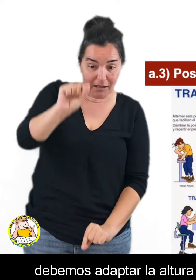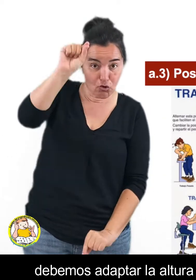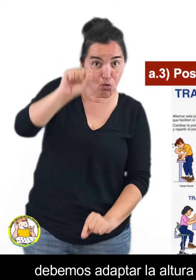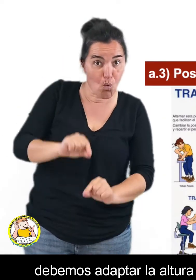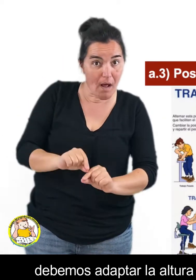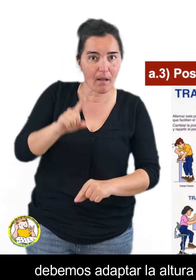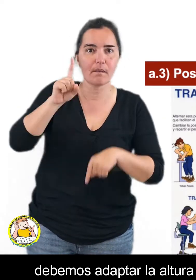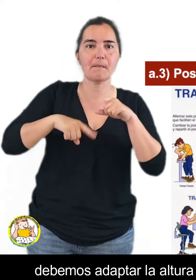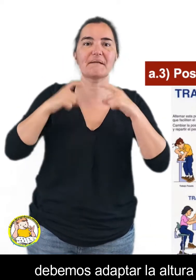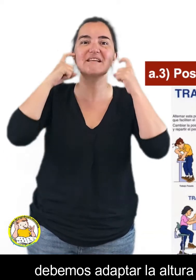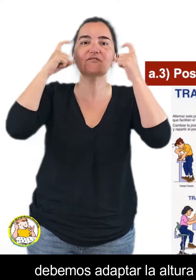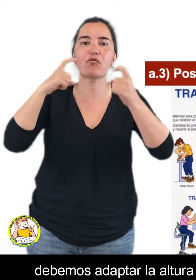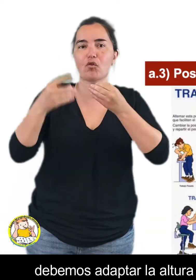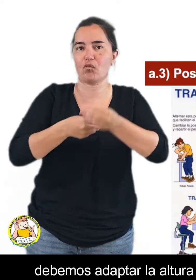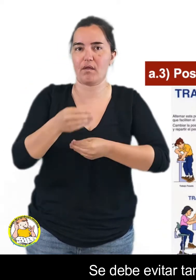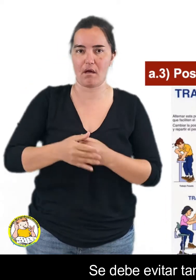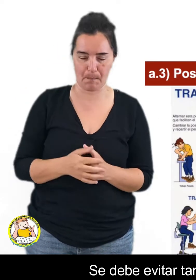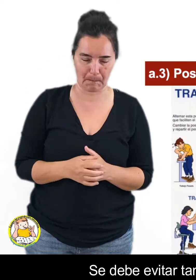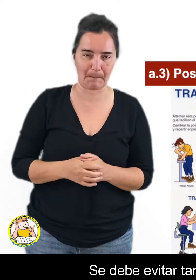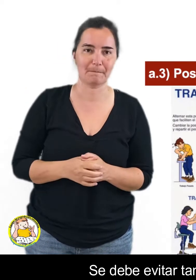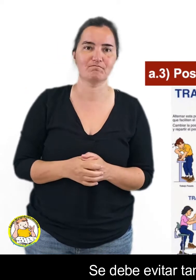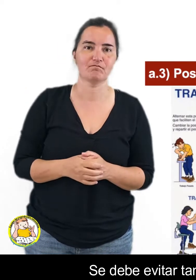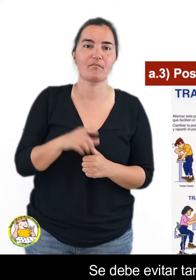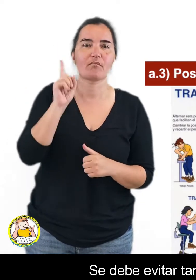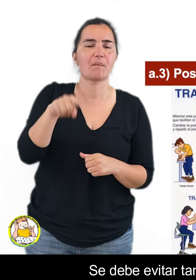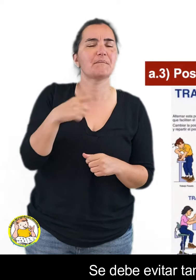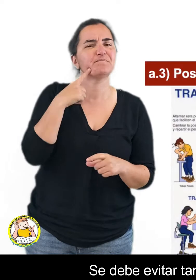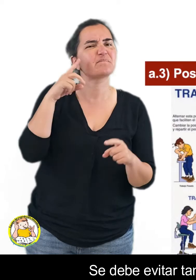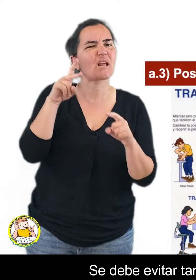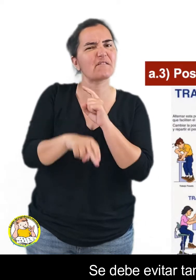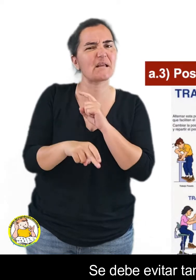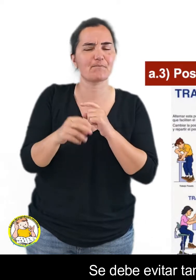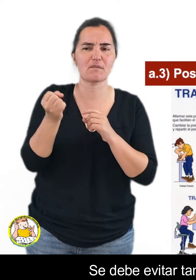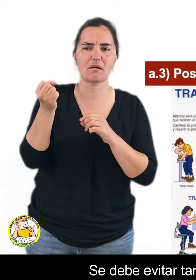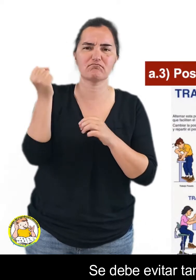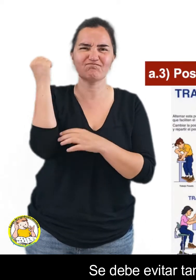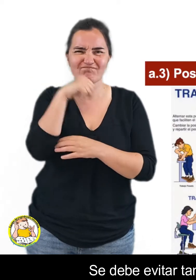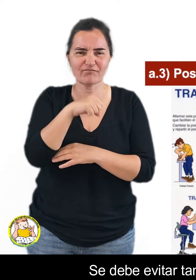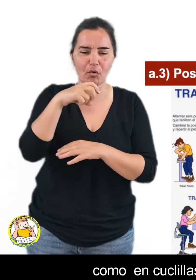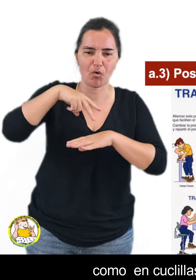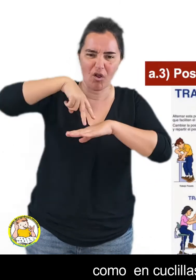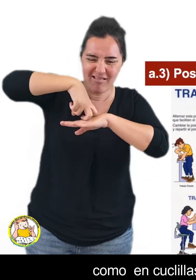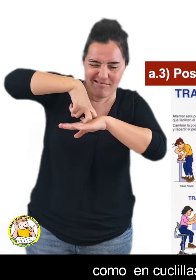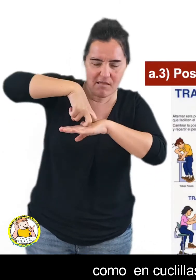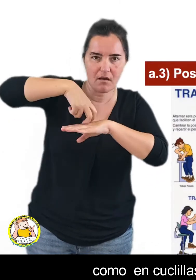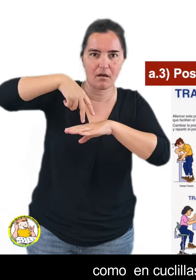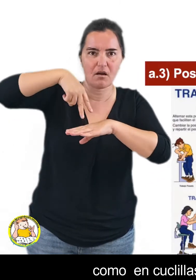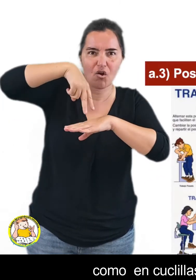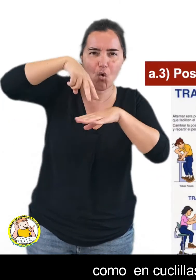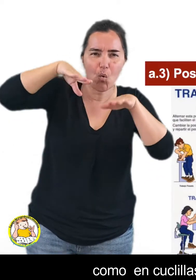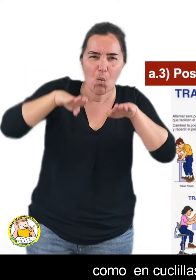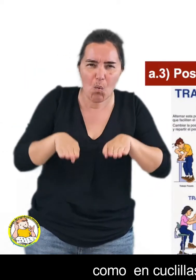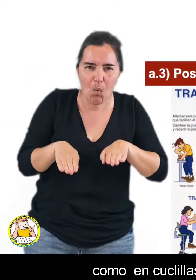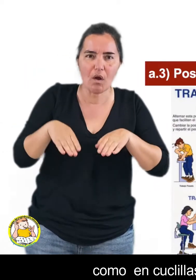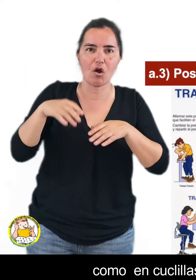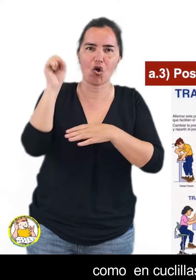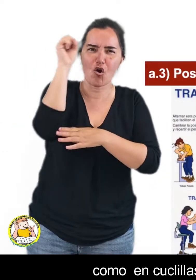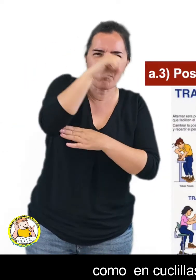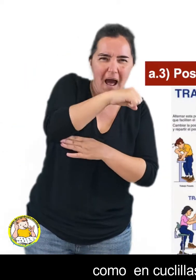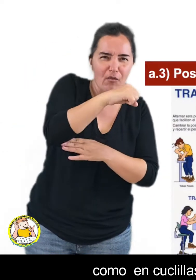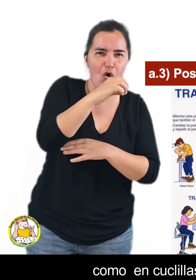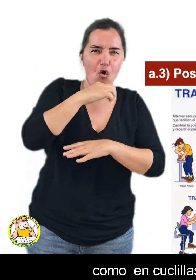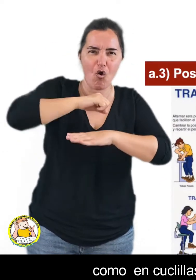puesto al tipo de esfuerzo que se realiza. Se debe evitar también trabajar en posturas forzadas, como de cuclillas,